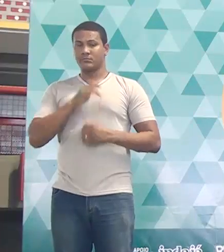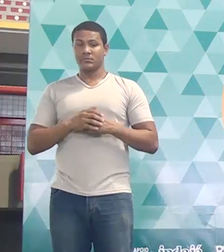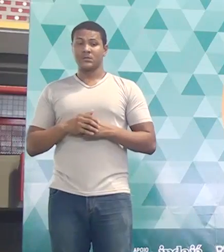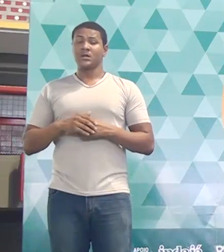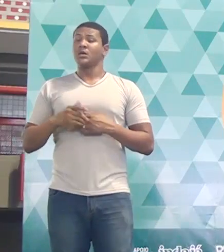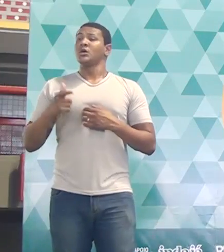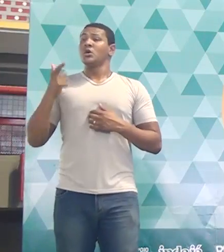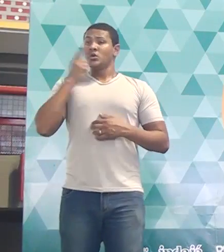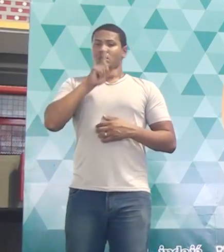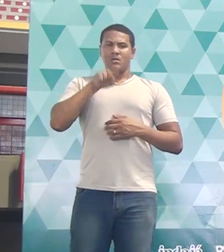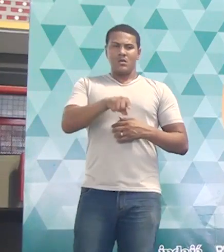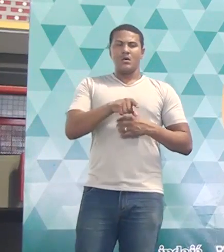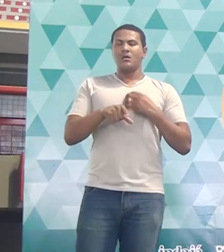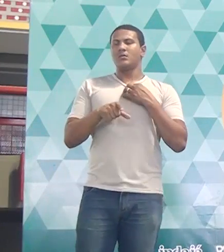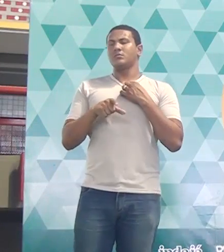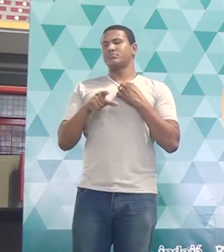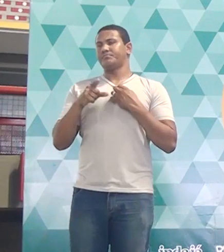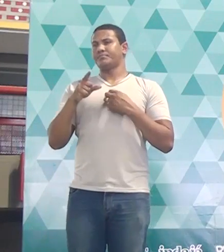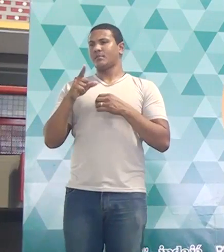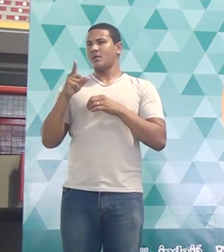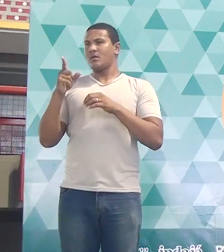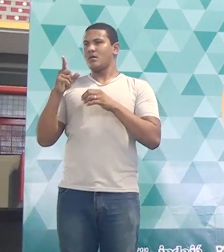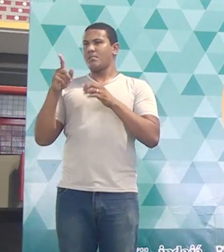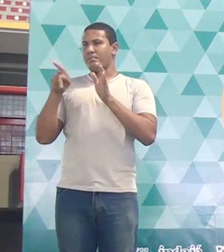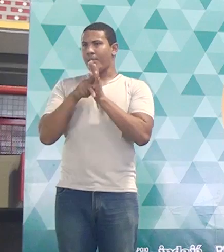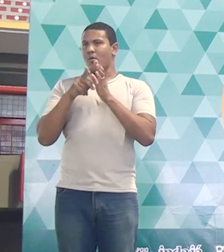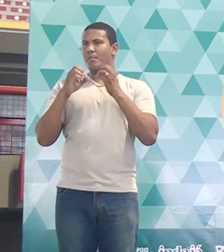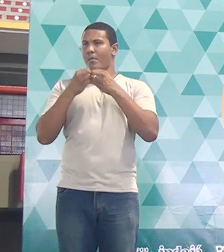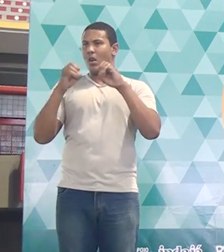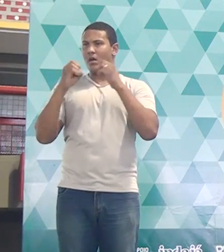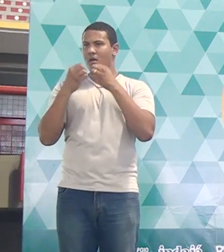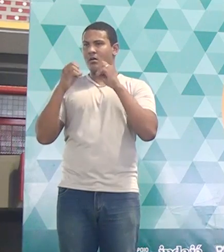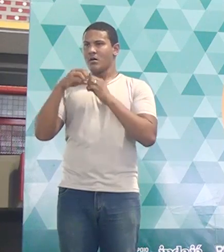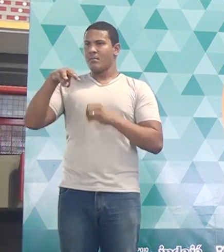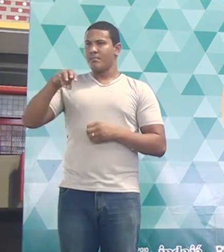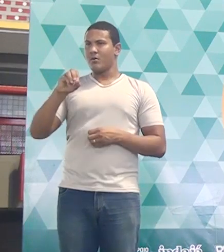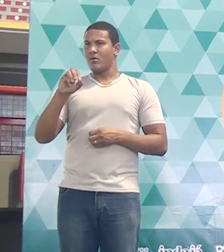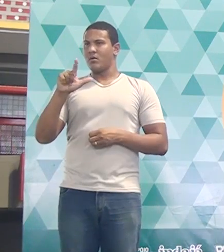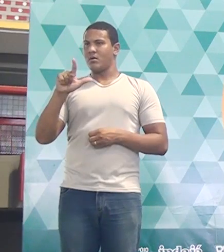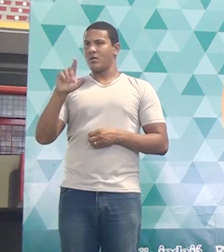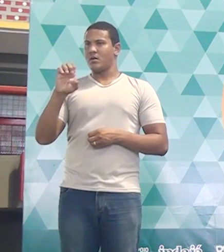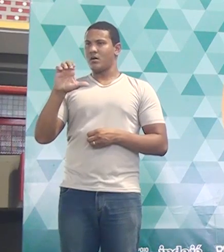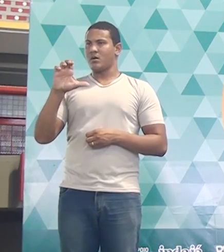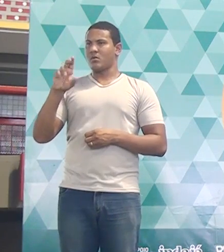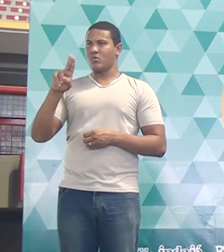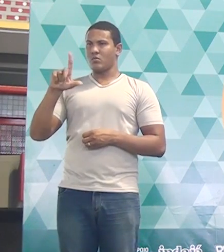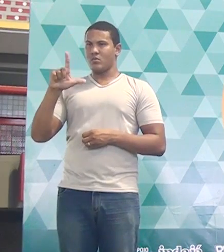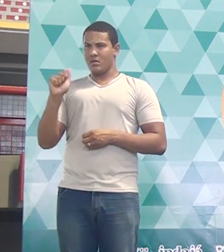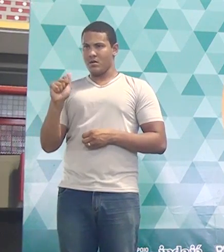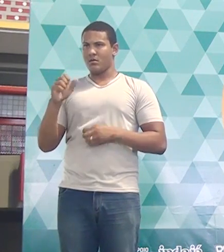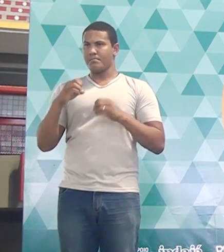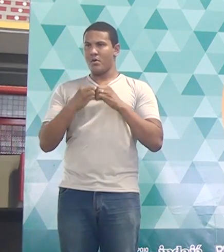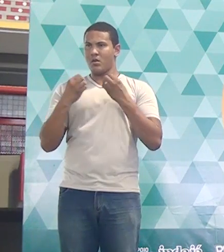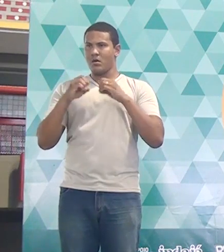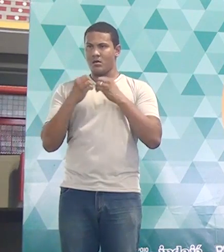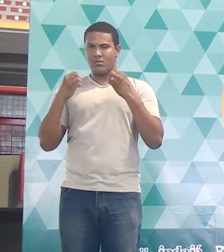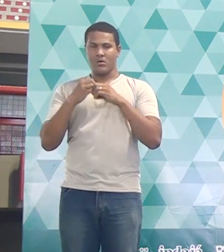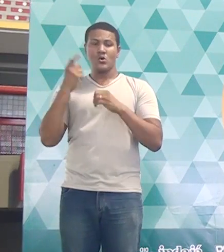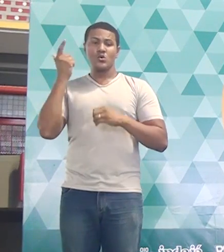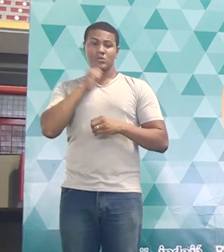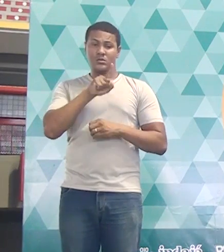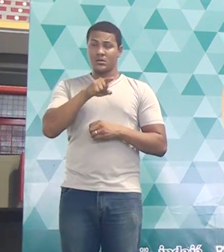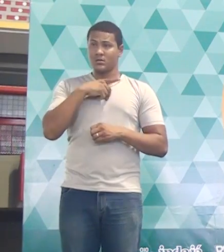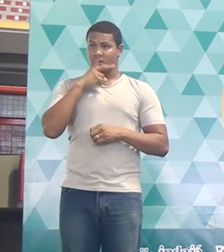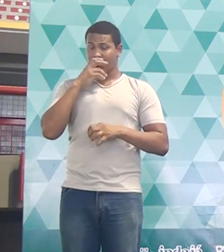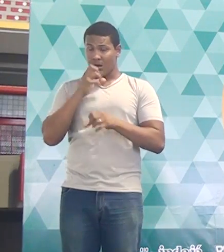número de moléculas ionizadas pelo número de moléculas dissolvidas e multiplica por 100. Você vai ter aí o grau de ionização. Pessoal, se o